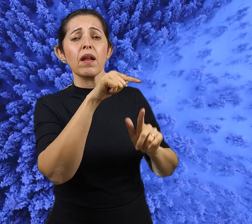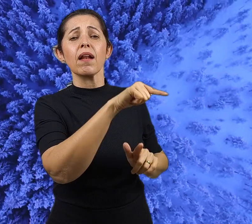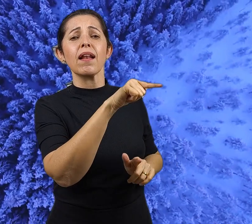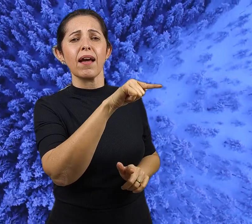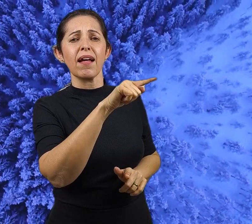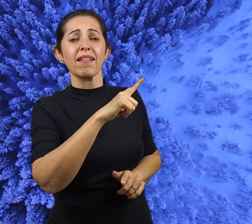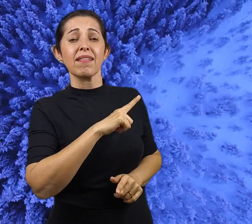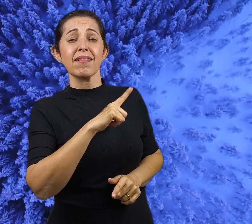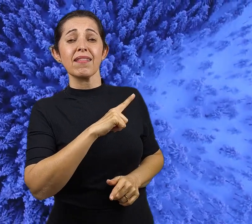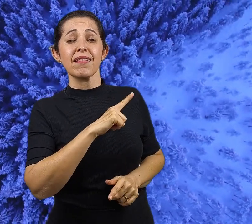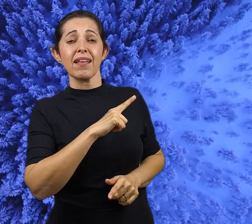anos.